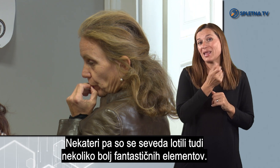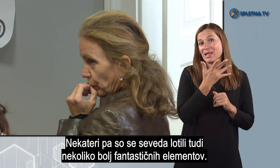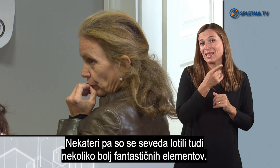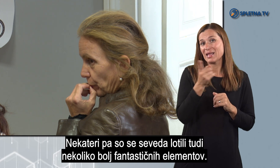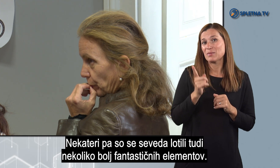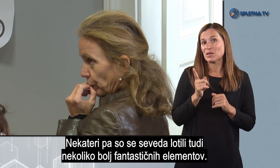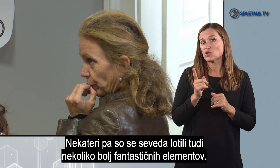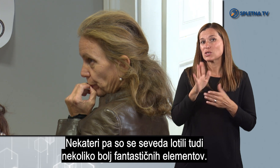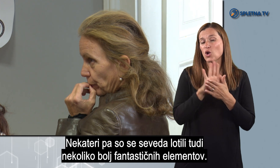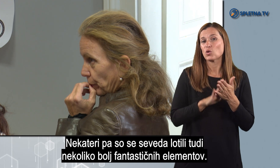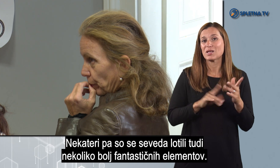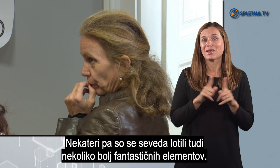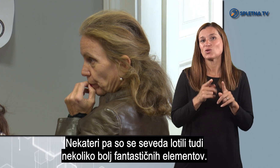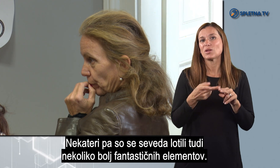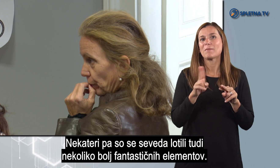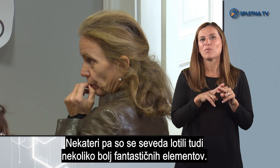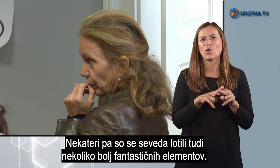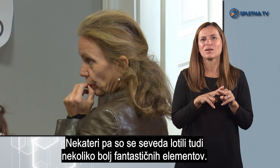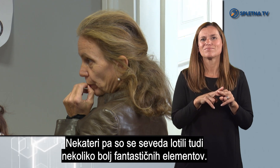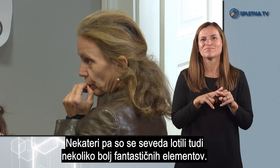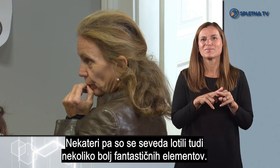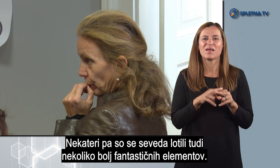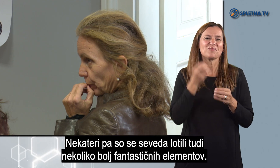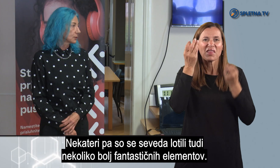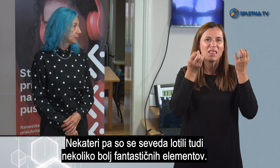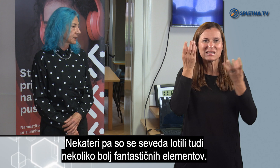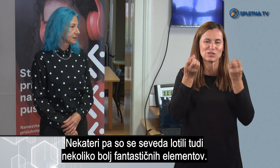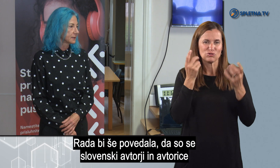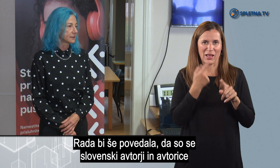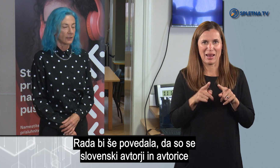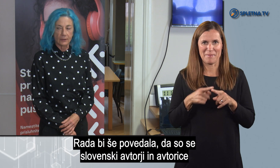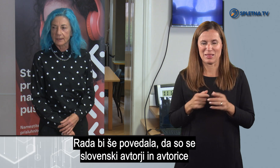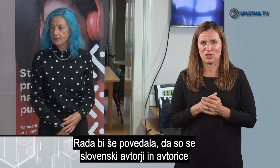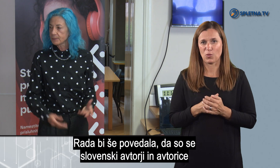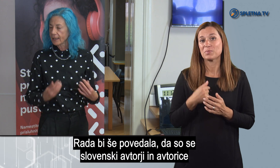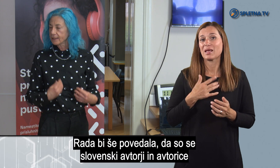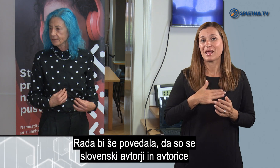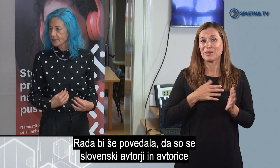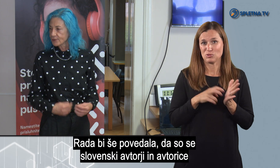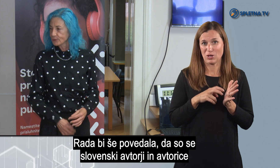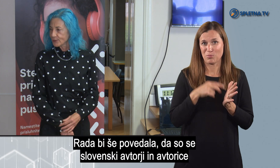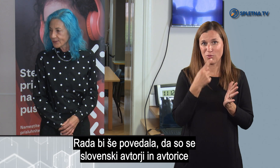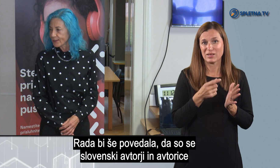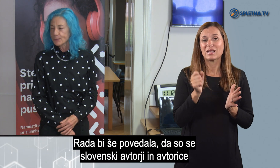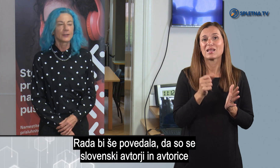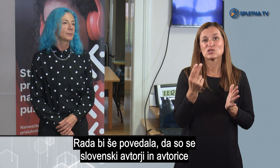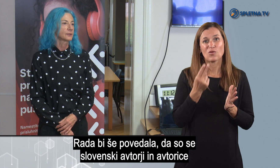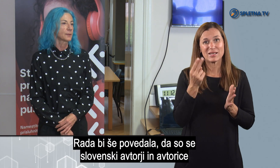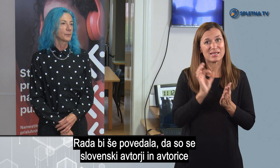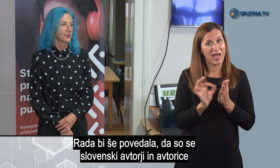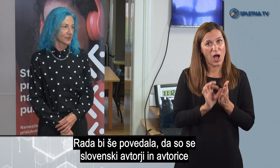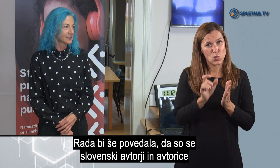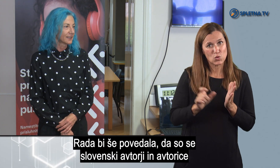lotili tudi nekoliko bolj fantastičnih elementov. Rada bi še povedala, da so se